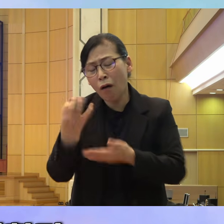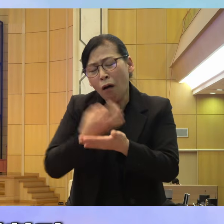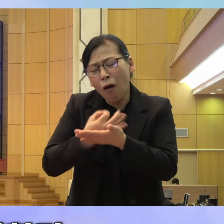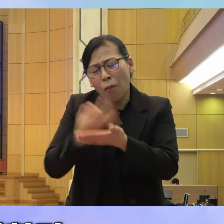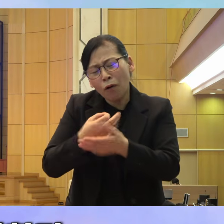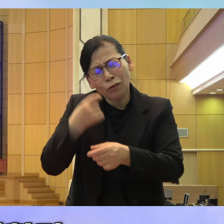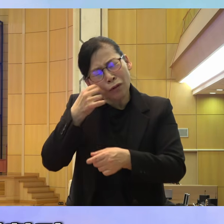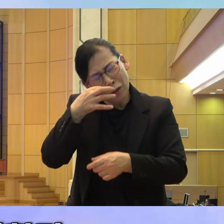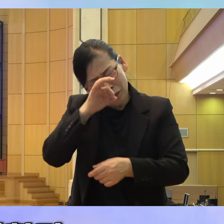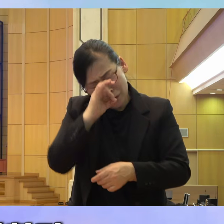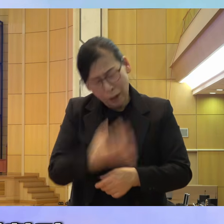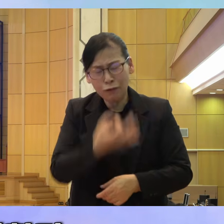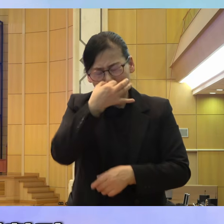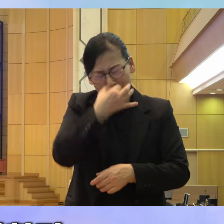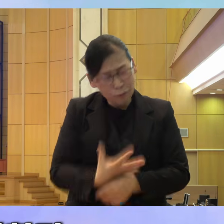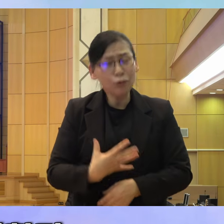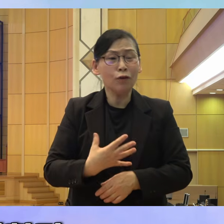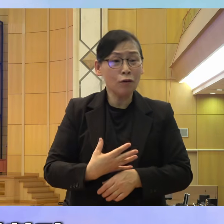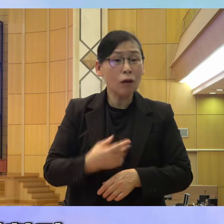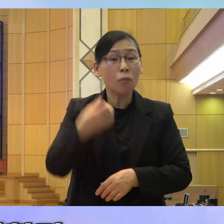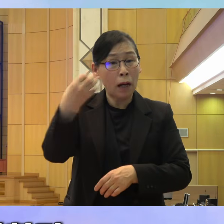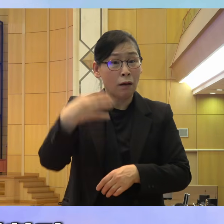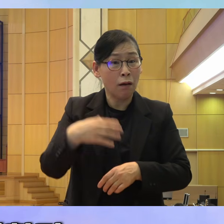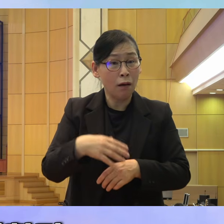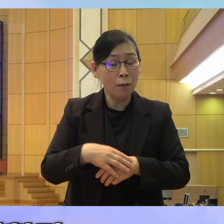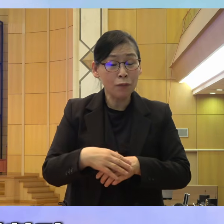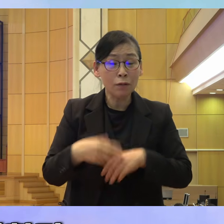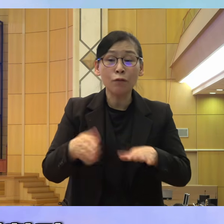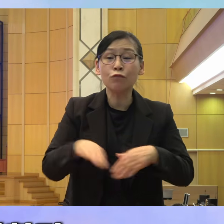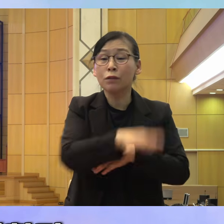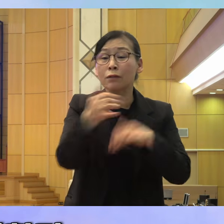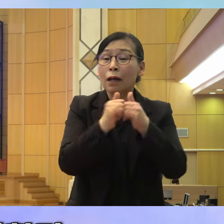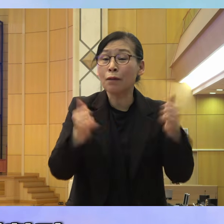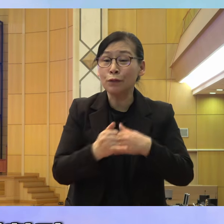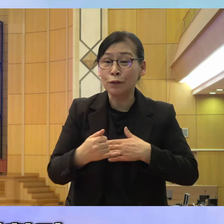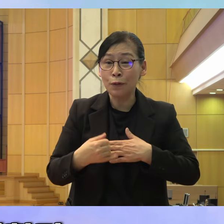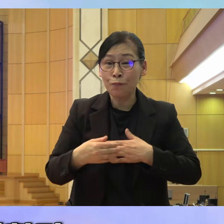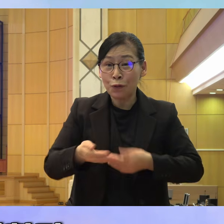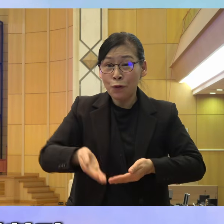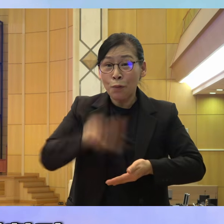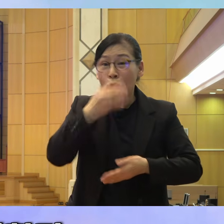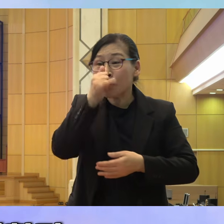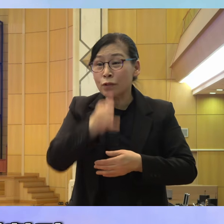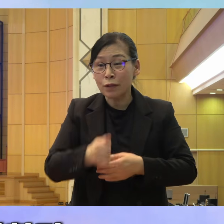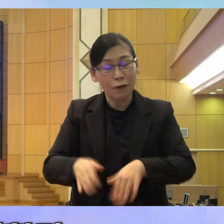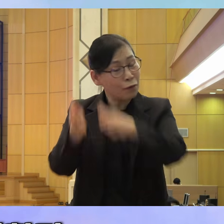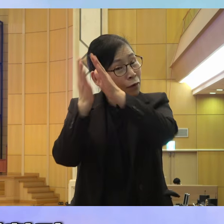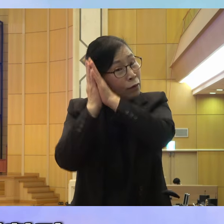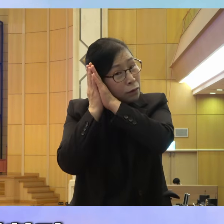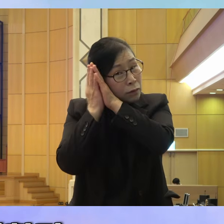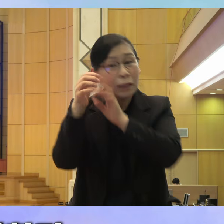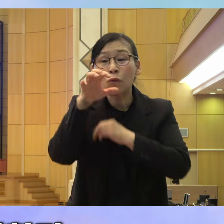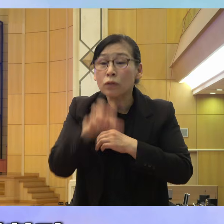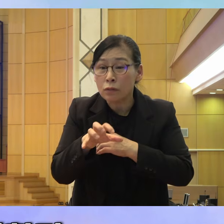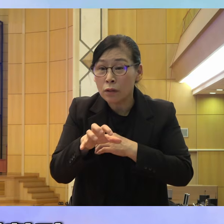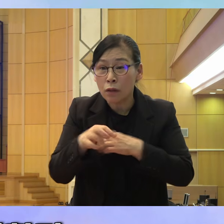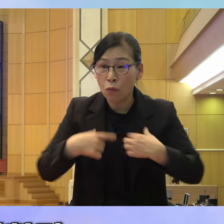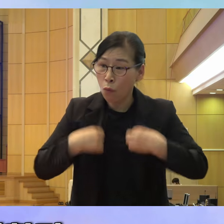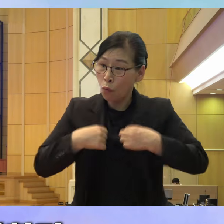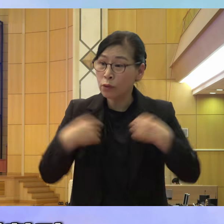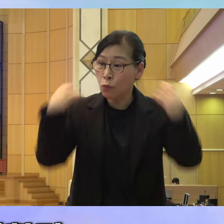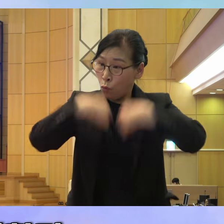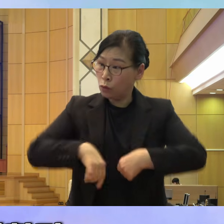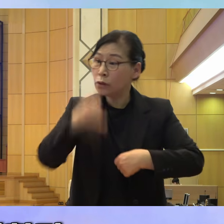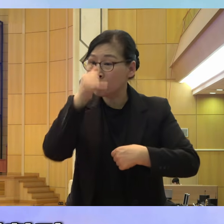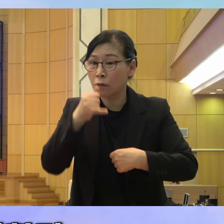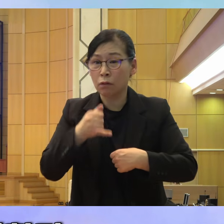먹을 것도 있어야 되고요, 입을 것도 있어야 되고요, 또 우리가 살 수 있는, 머무를 수 있는